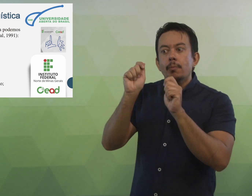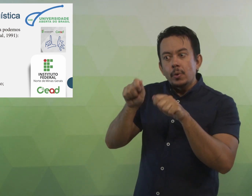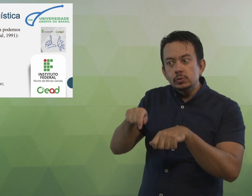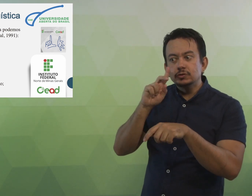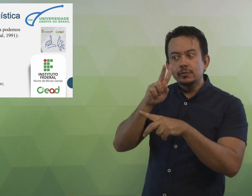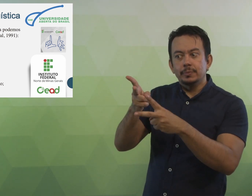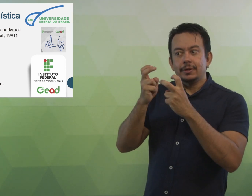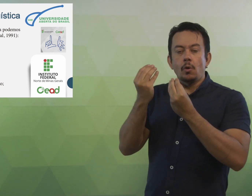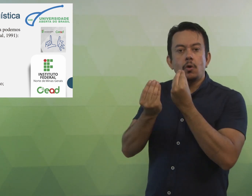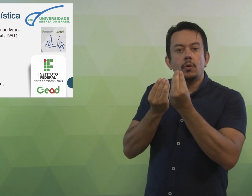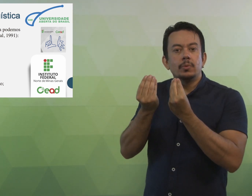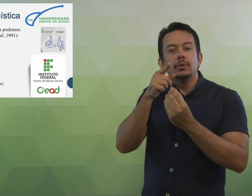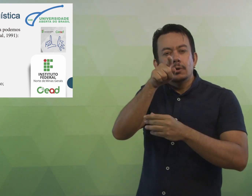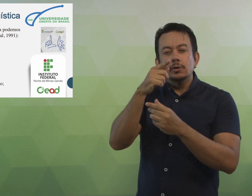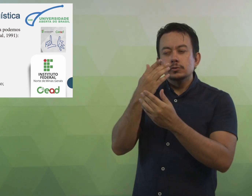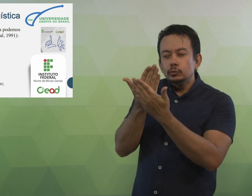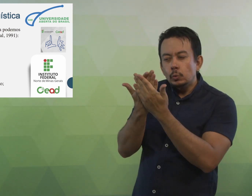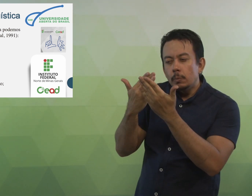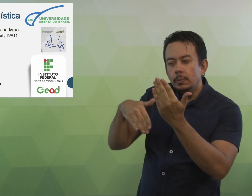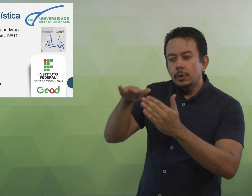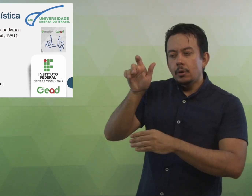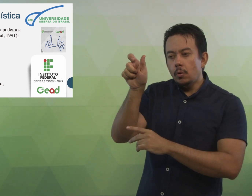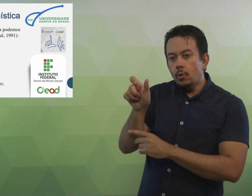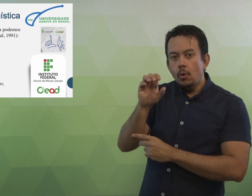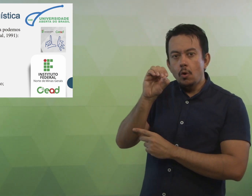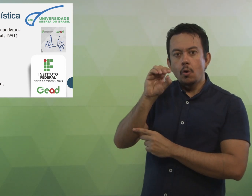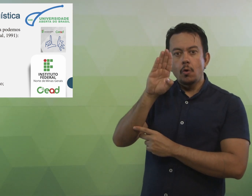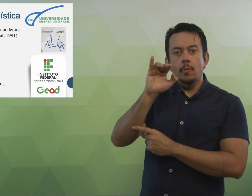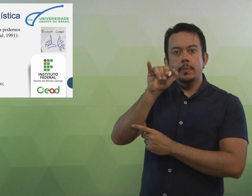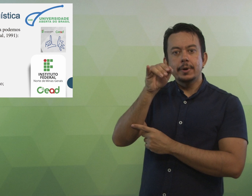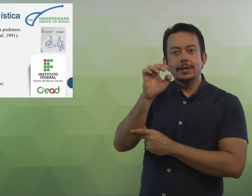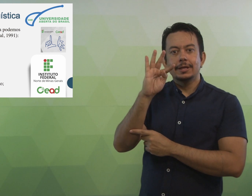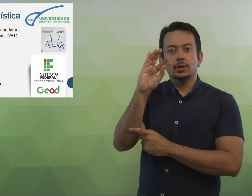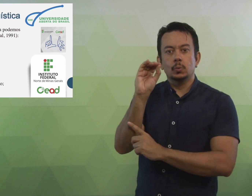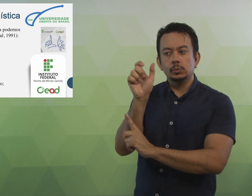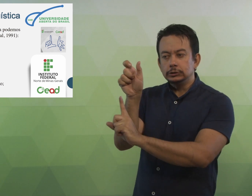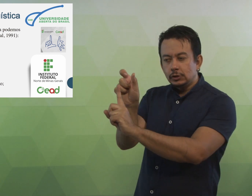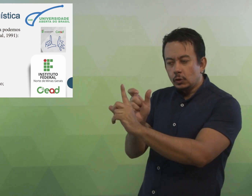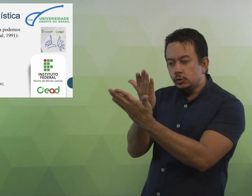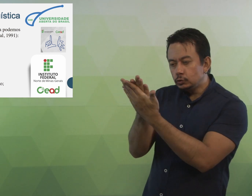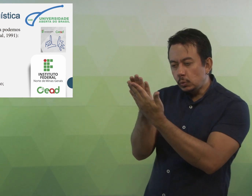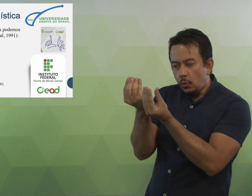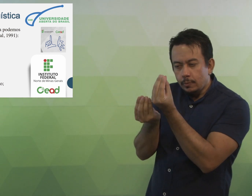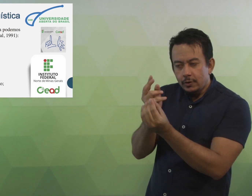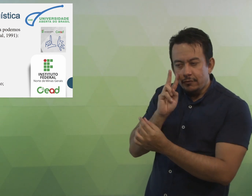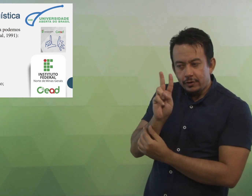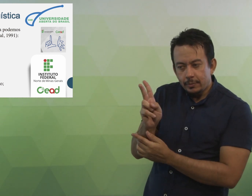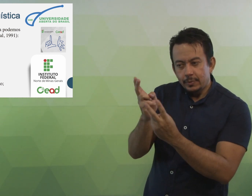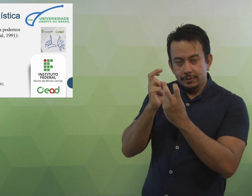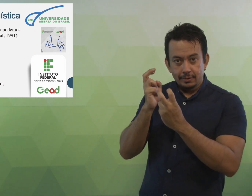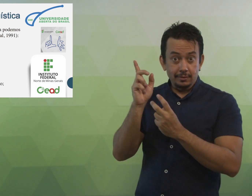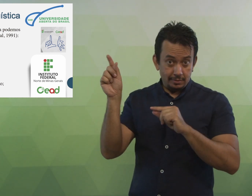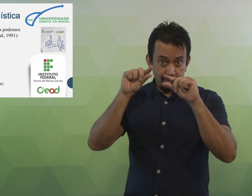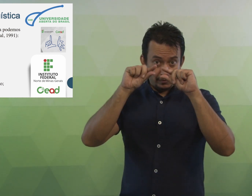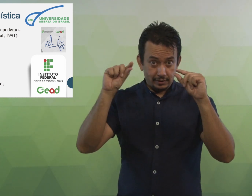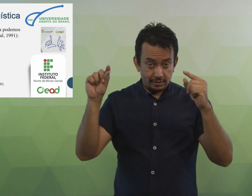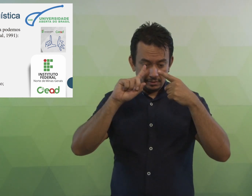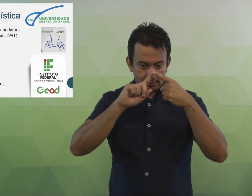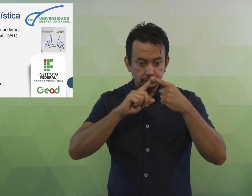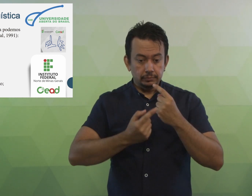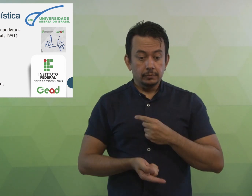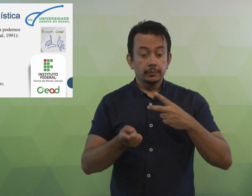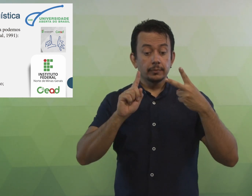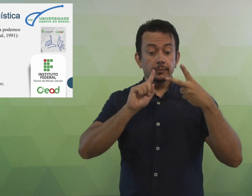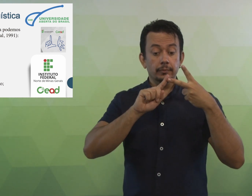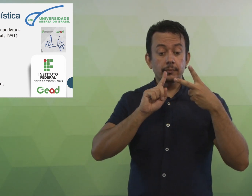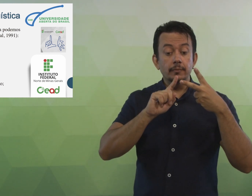que é observado. É se o processo de execução do sinal está sendo executado de forma